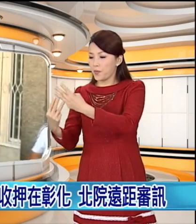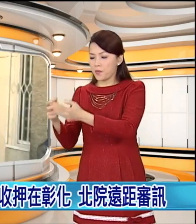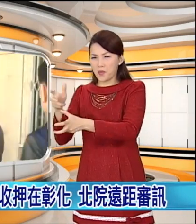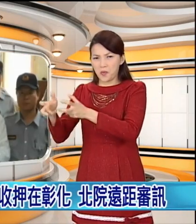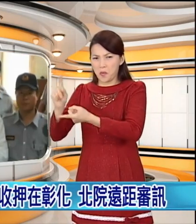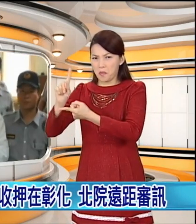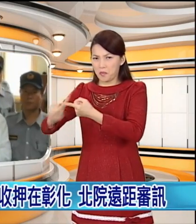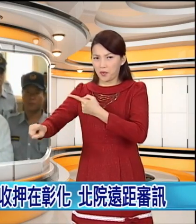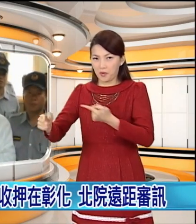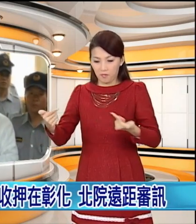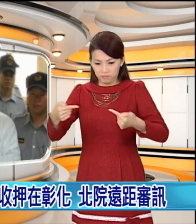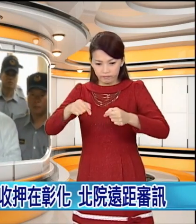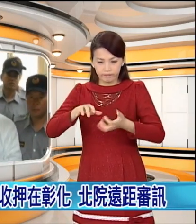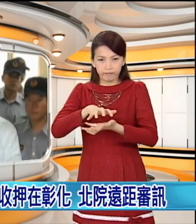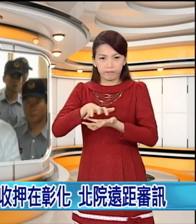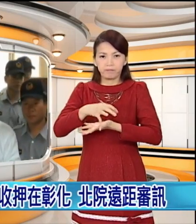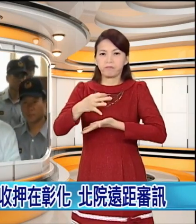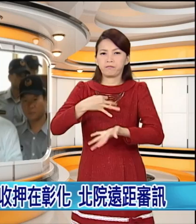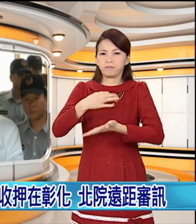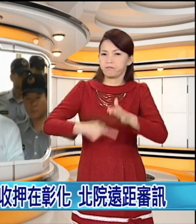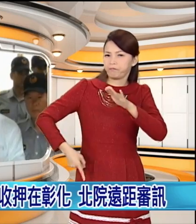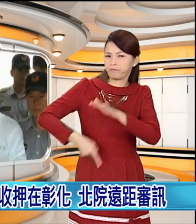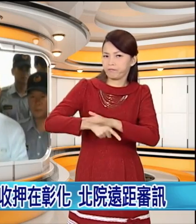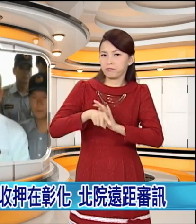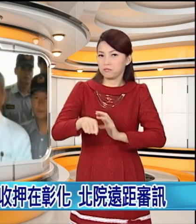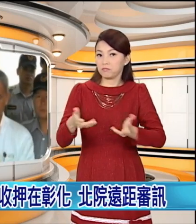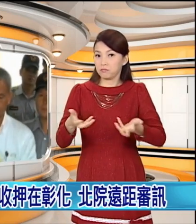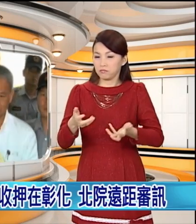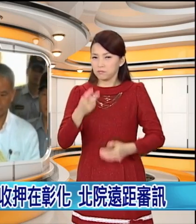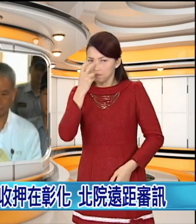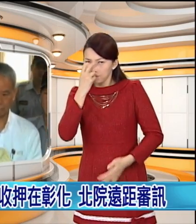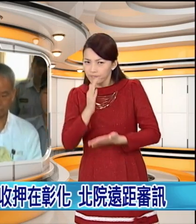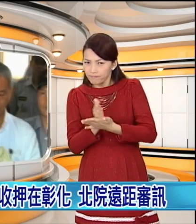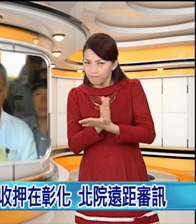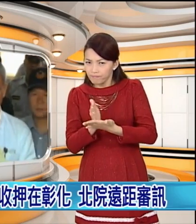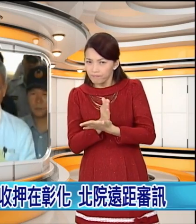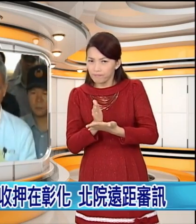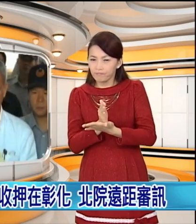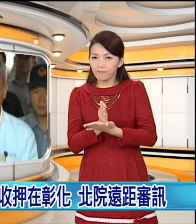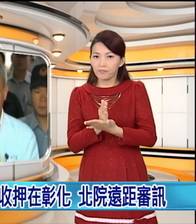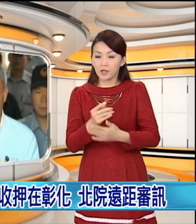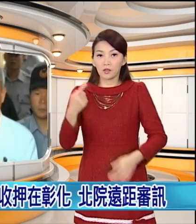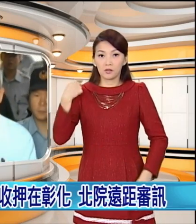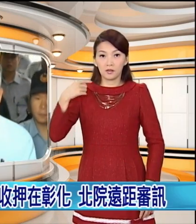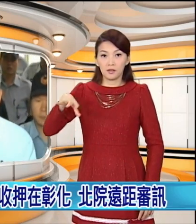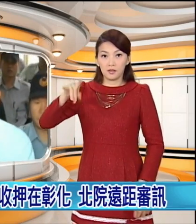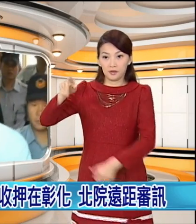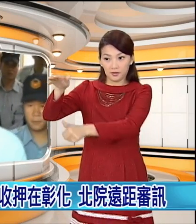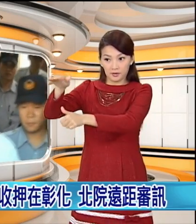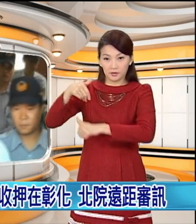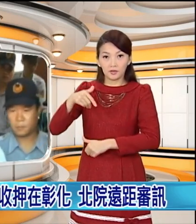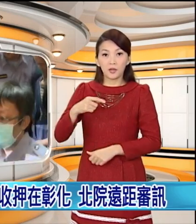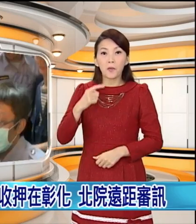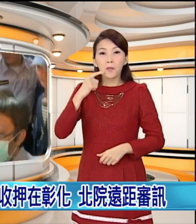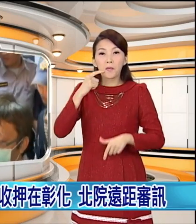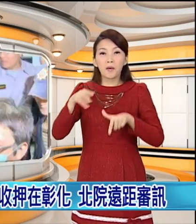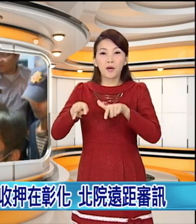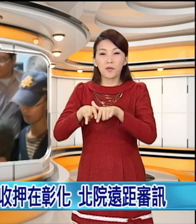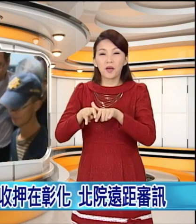天首度是提审了味全前董事长魏颖冲。由于他被收押在彰化看